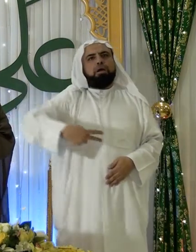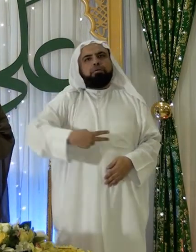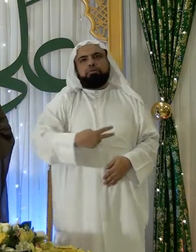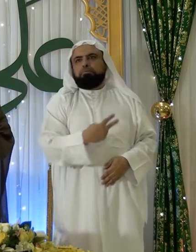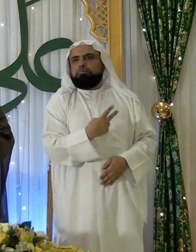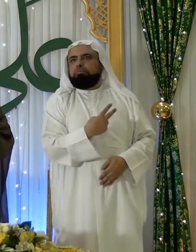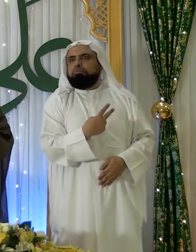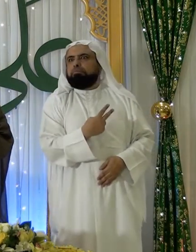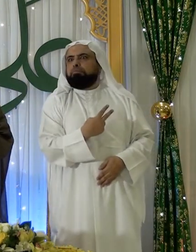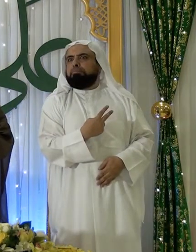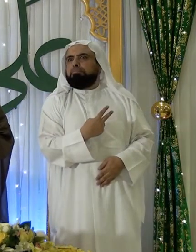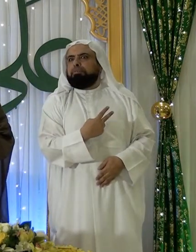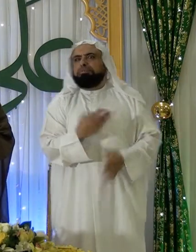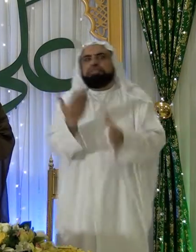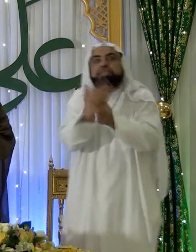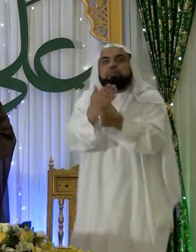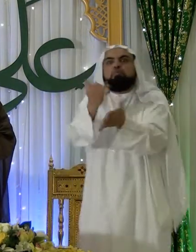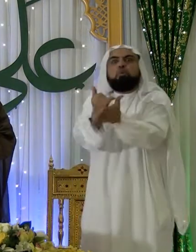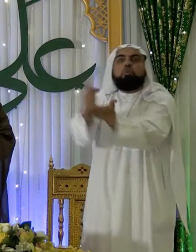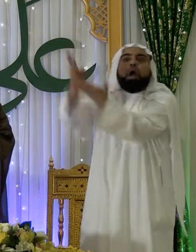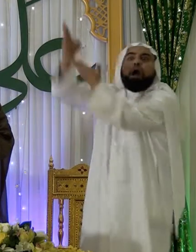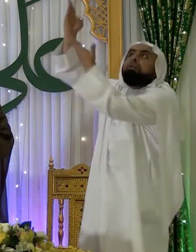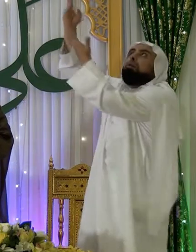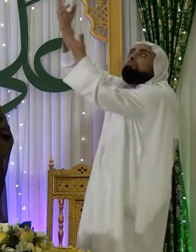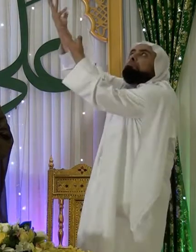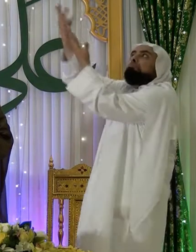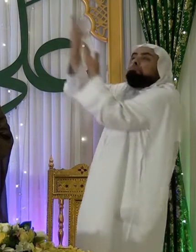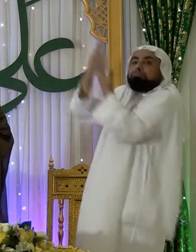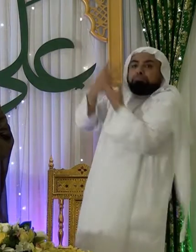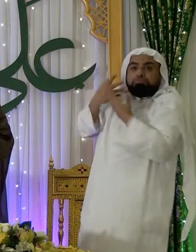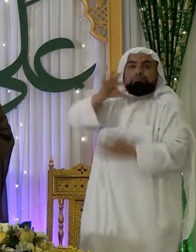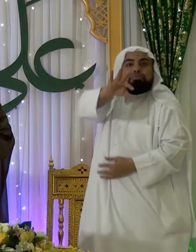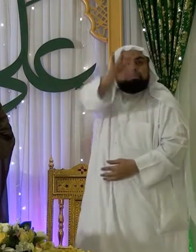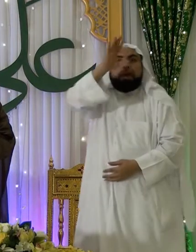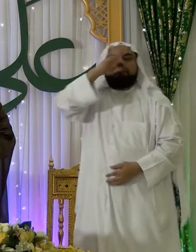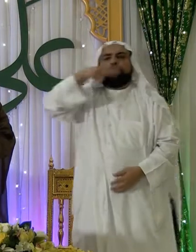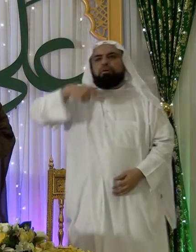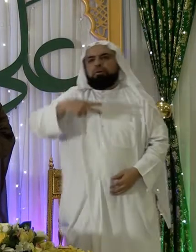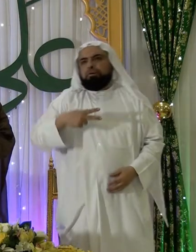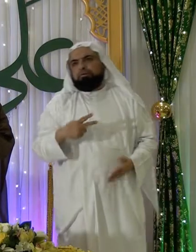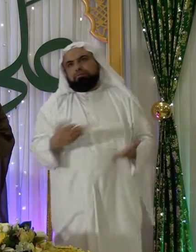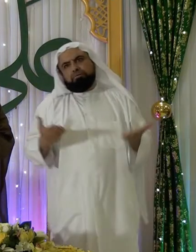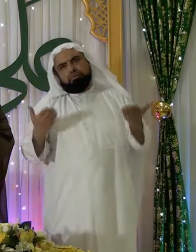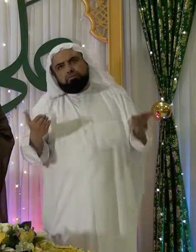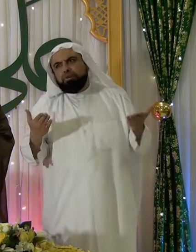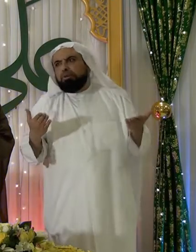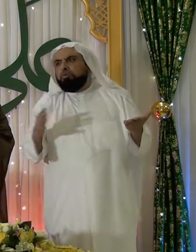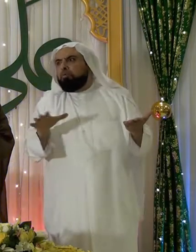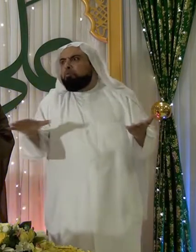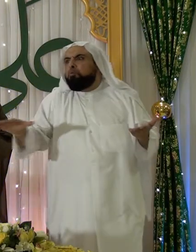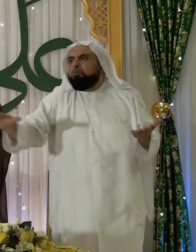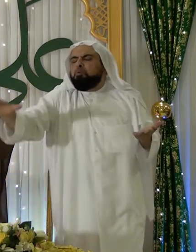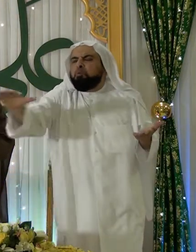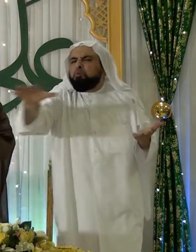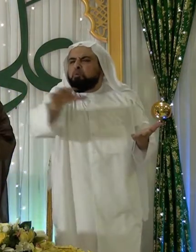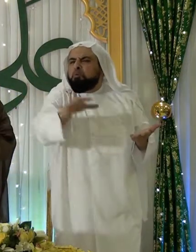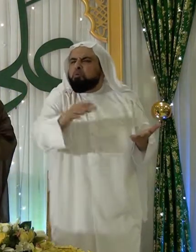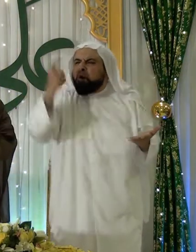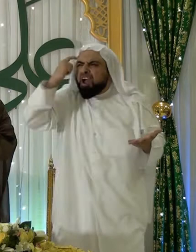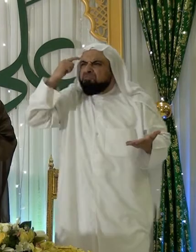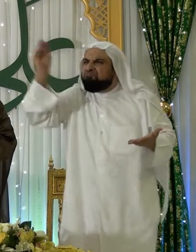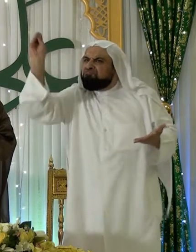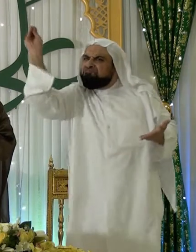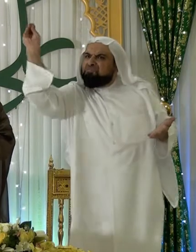اختاره الله سبحانه وتعالى خليفة على الأمة. ويا ليت الأمة